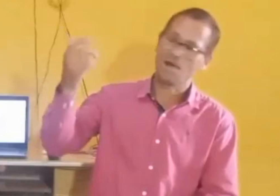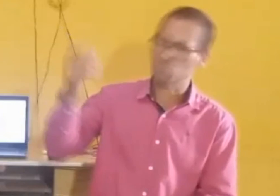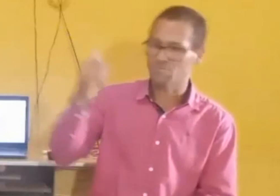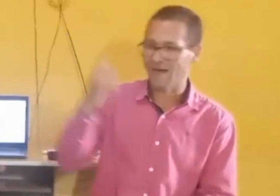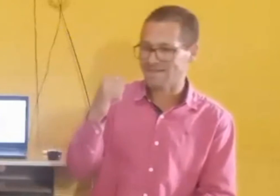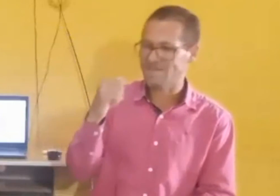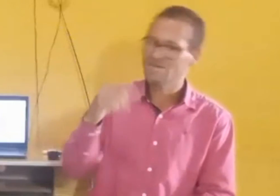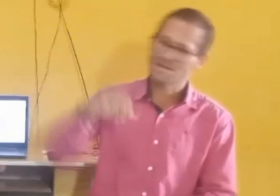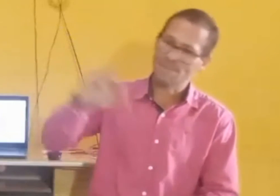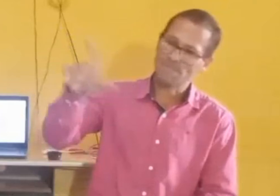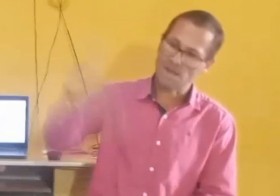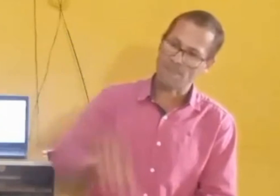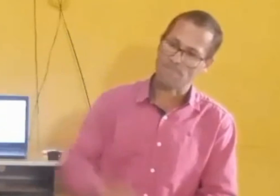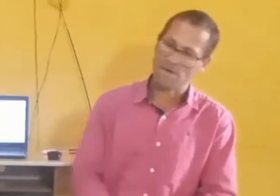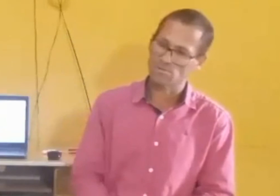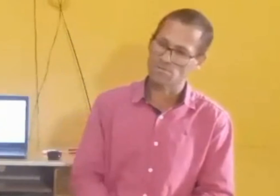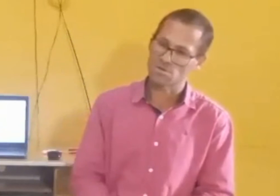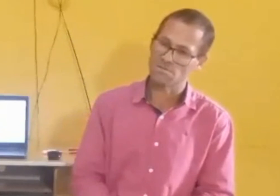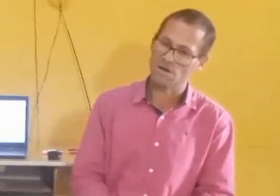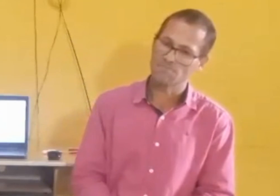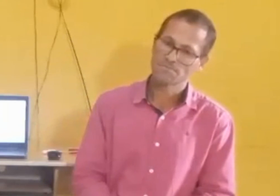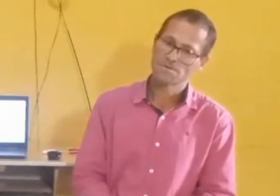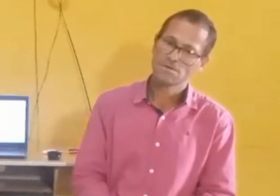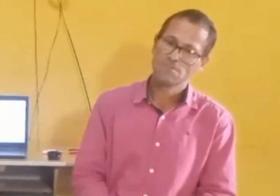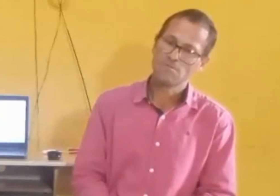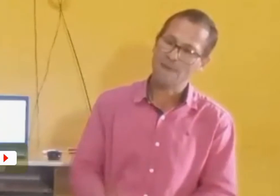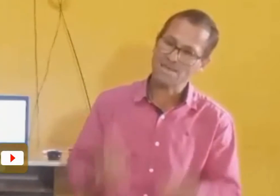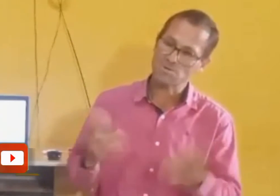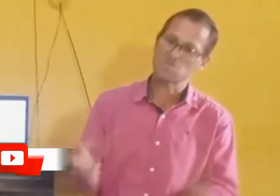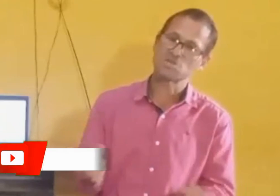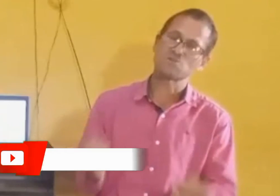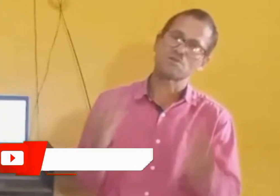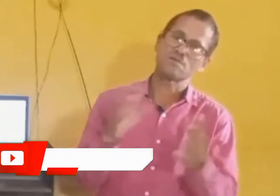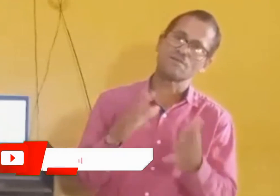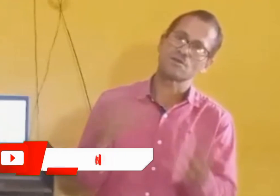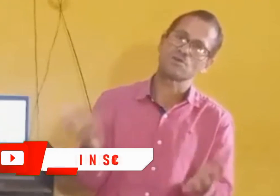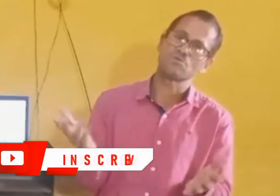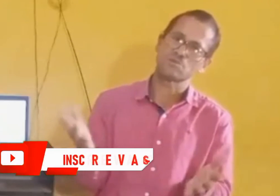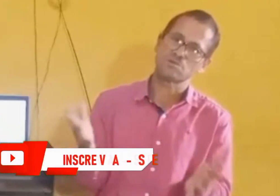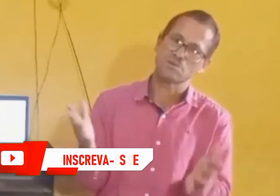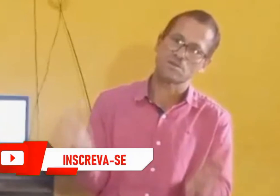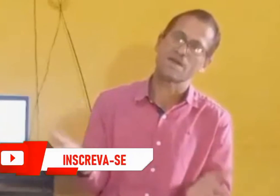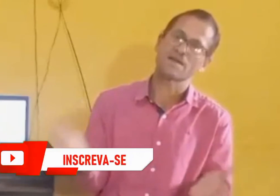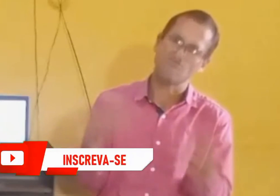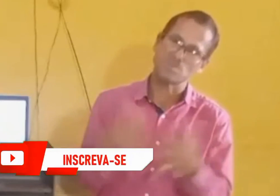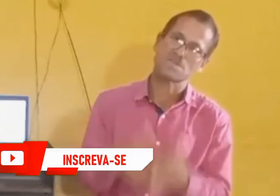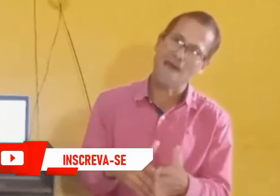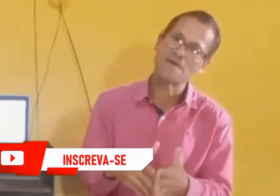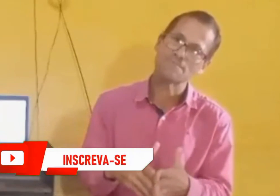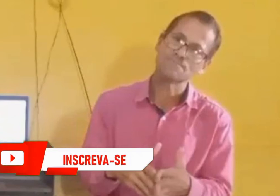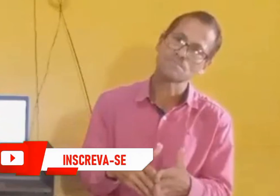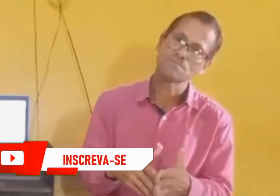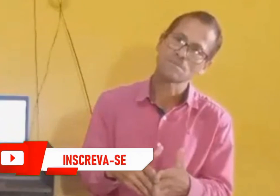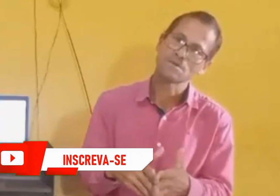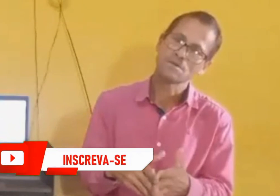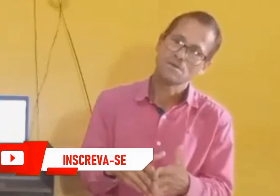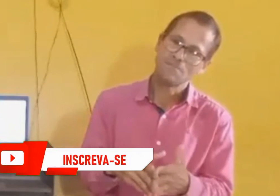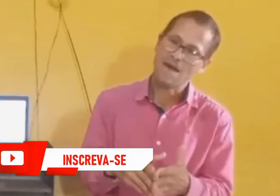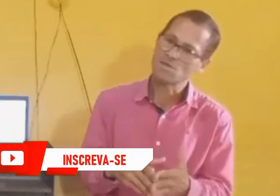uso máscara até para chegar perto dos meus irmãos, por mais que eu seja que eu tenha que visitar, mas eu